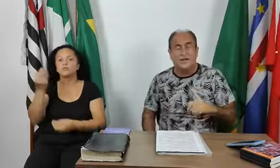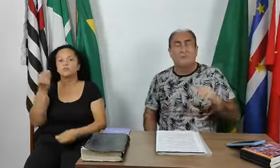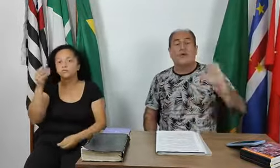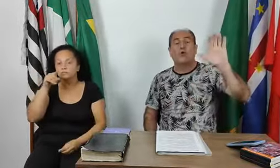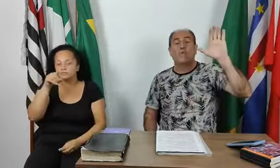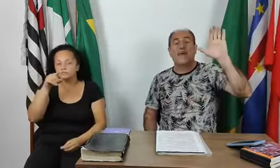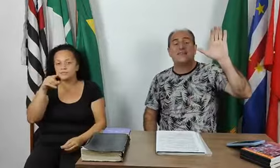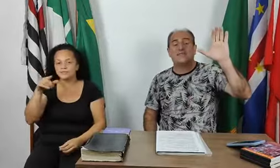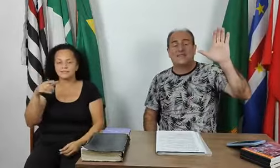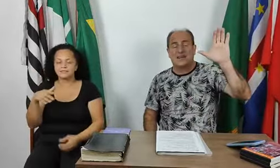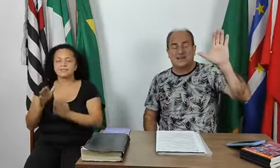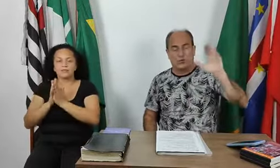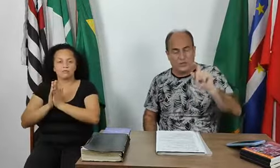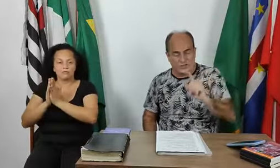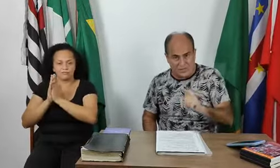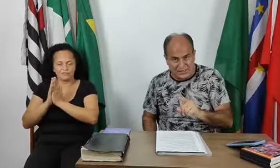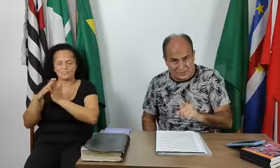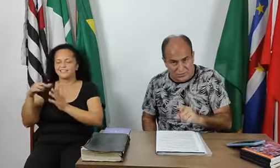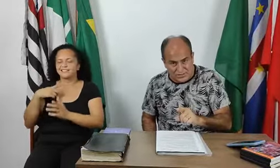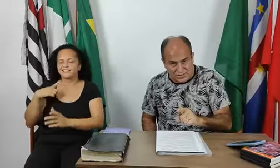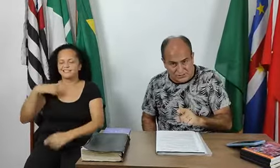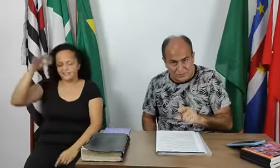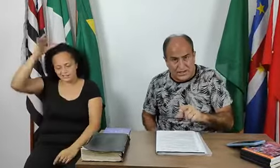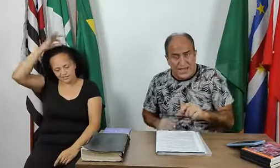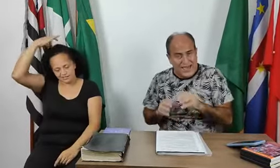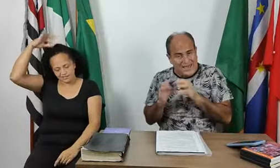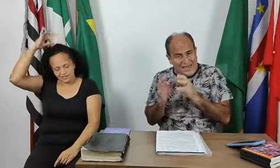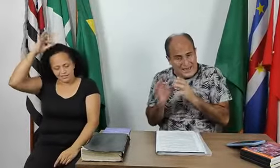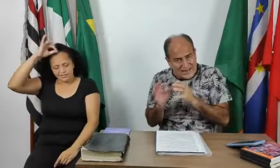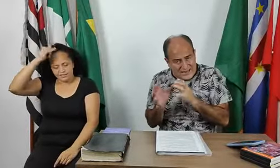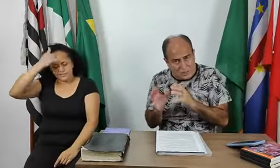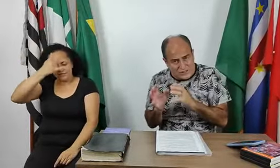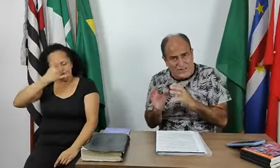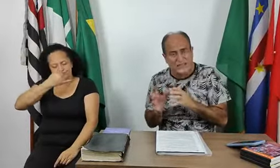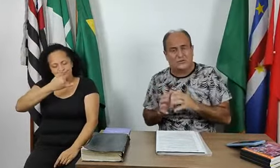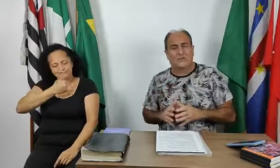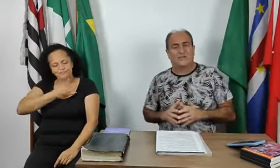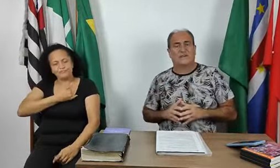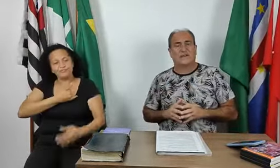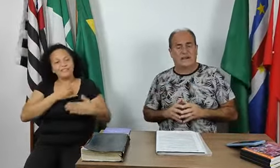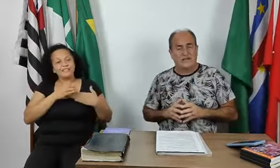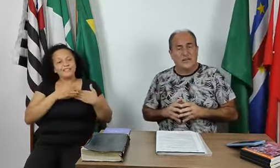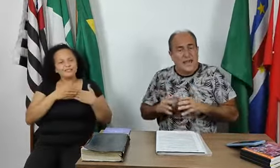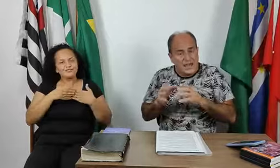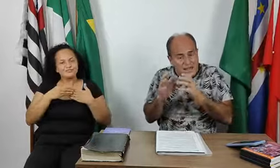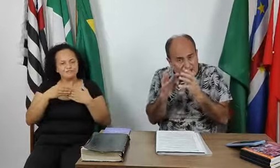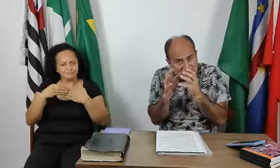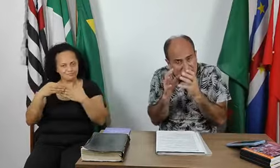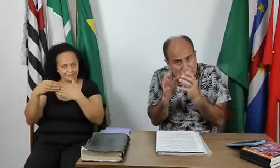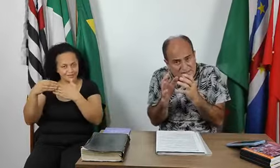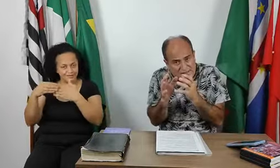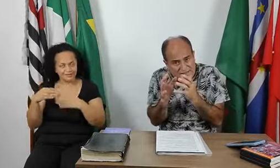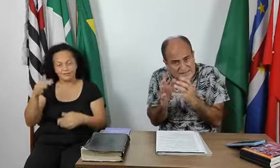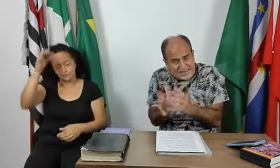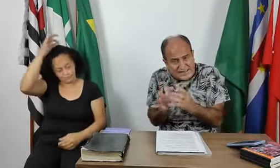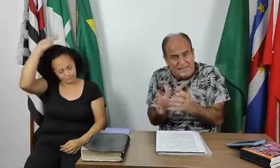nós, pelo Mestre, o Espírito Santo. É Ele que nos guia a toda a verdade. É Ele que